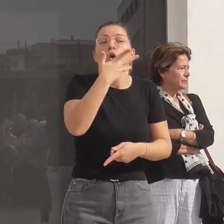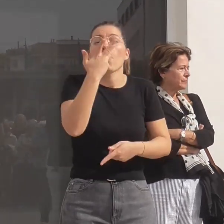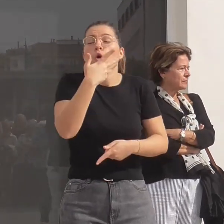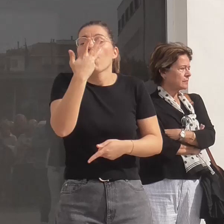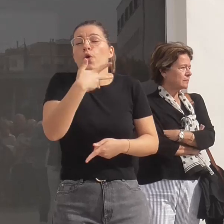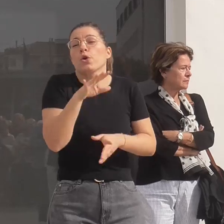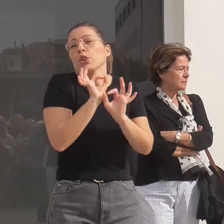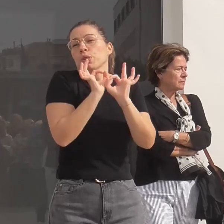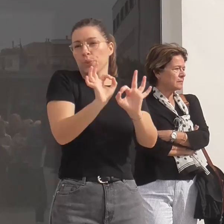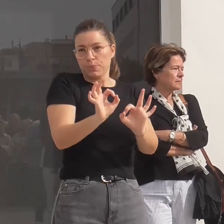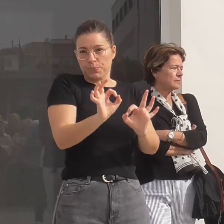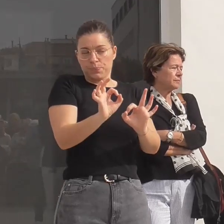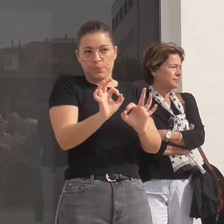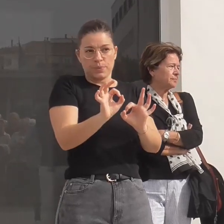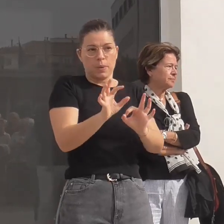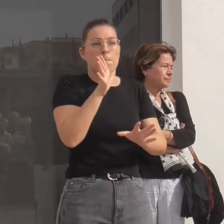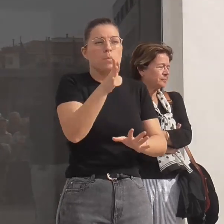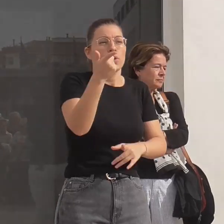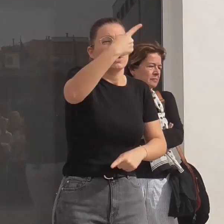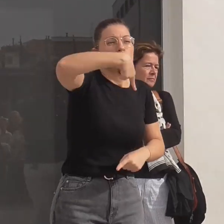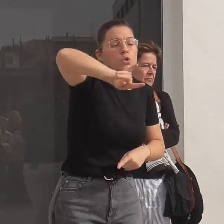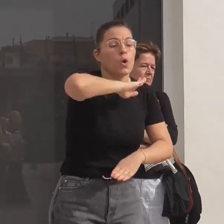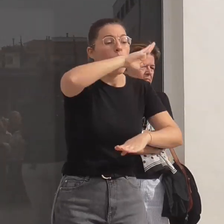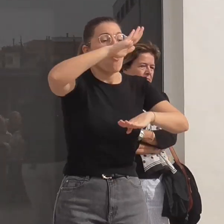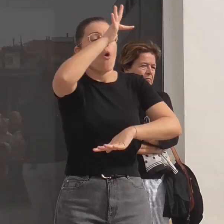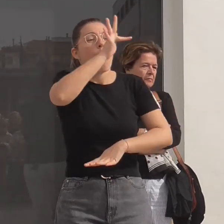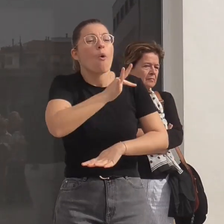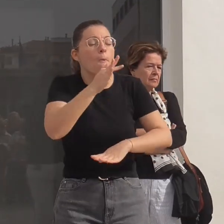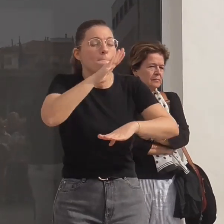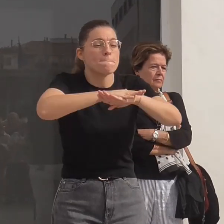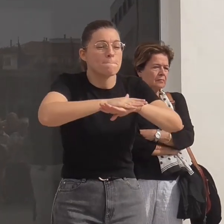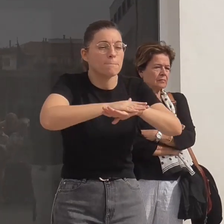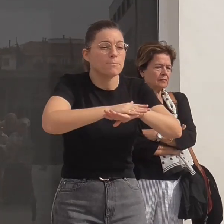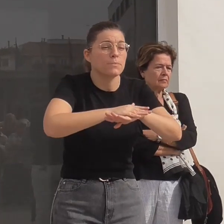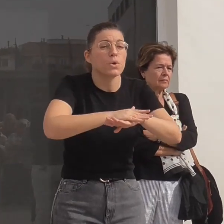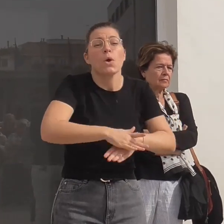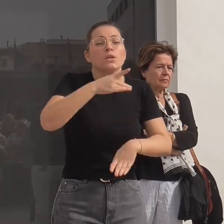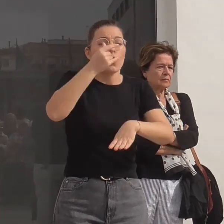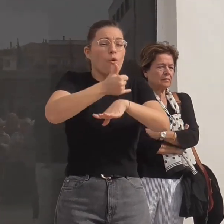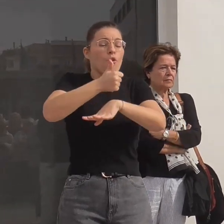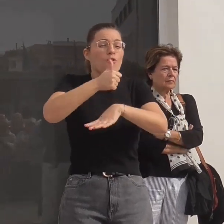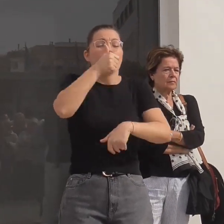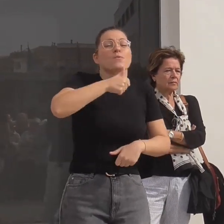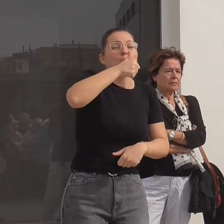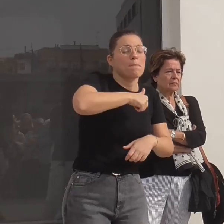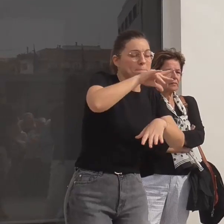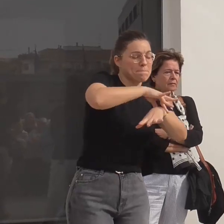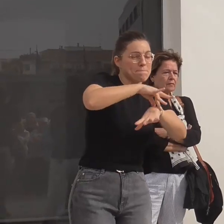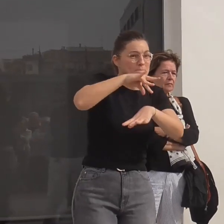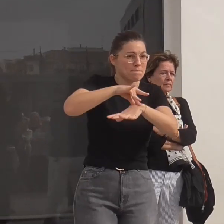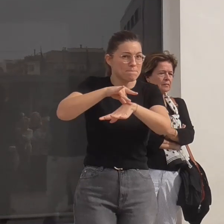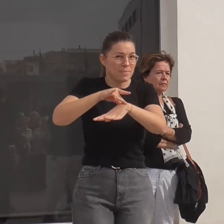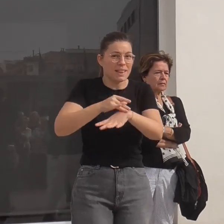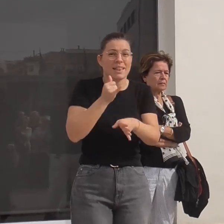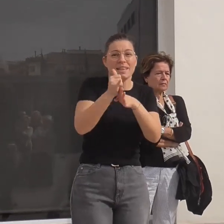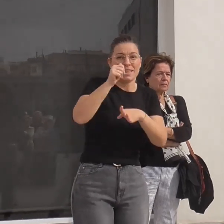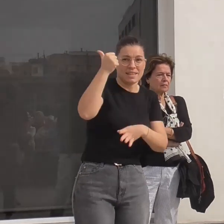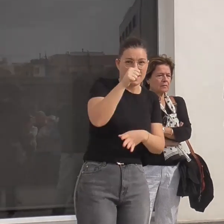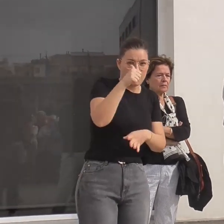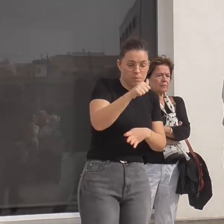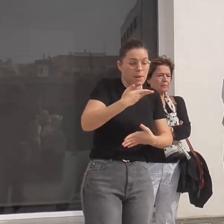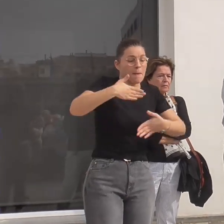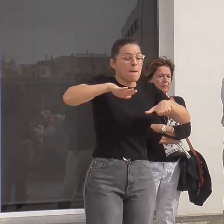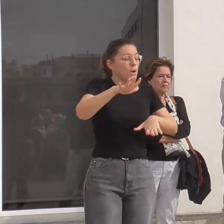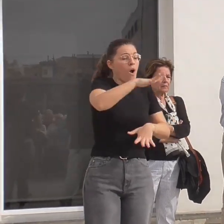conocemos y porque nosotros tenemos ese compromiso con los pacientes del altiplano. Pero esto no es un proceso único, existe